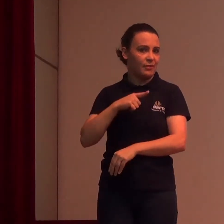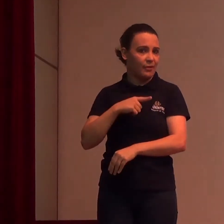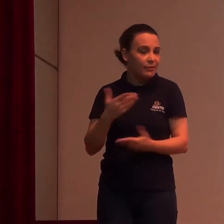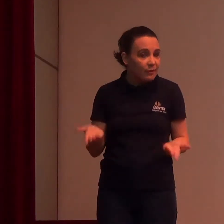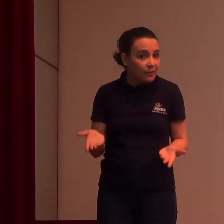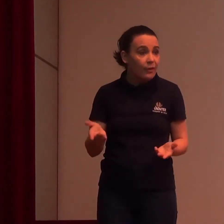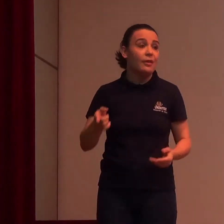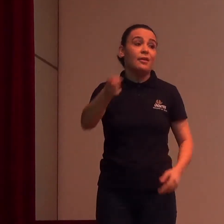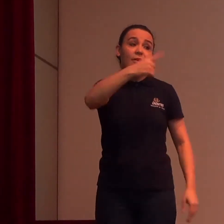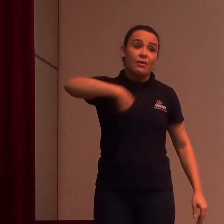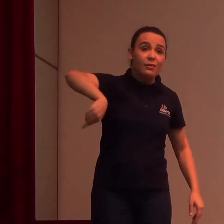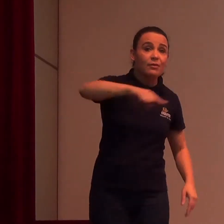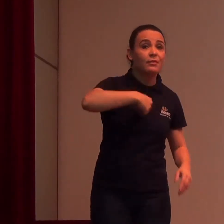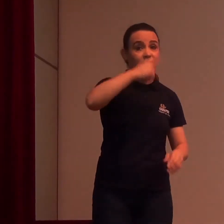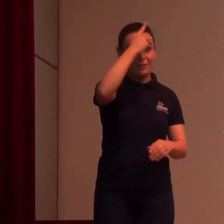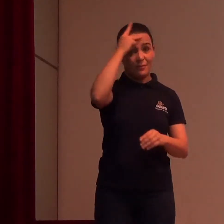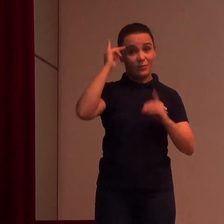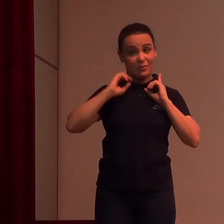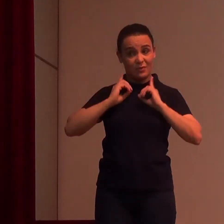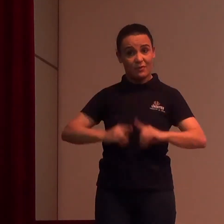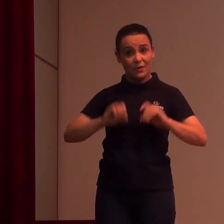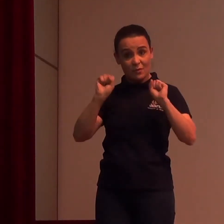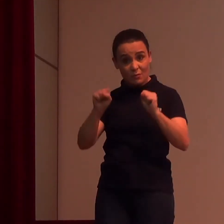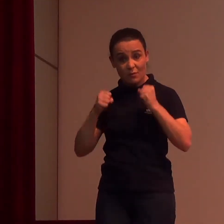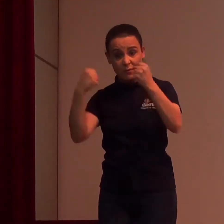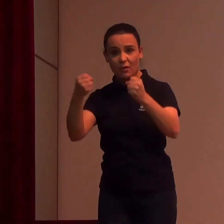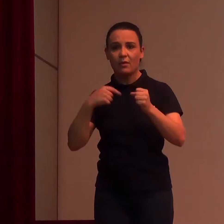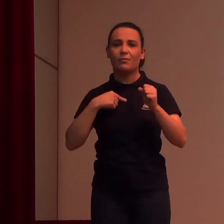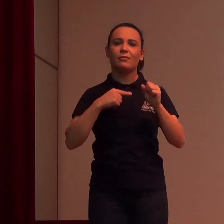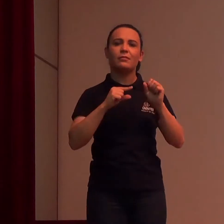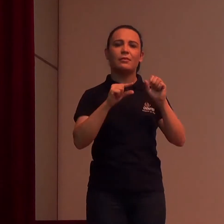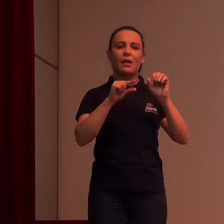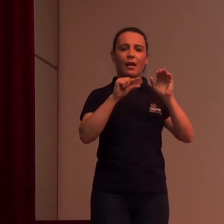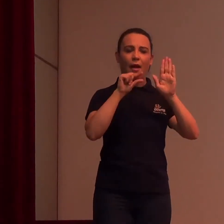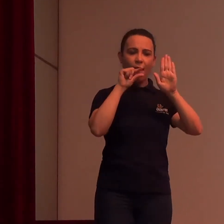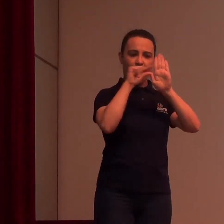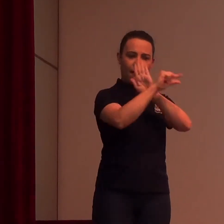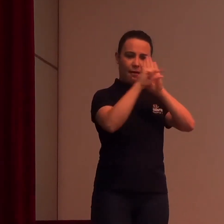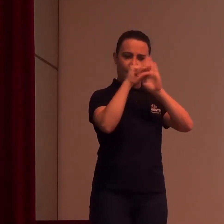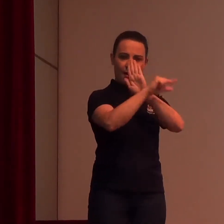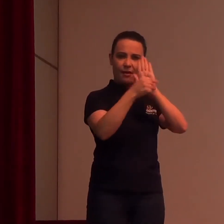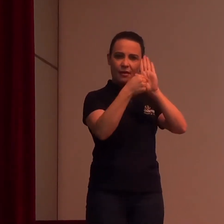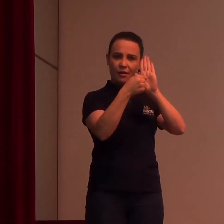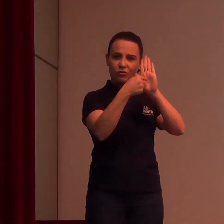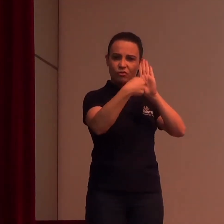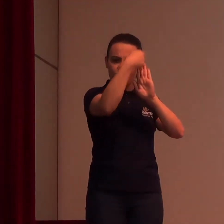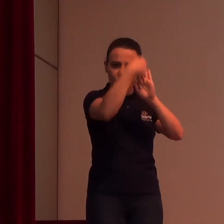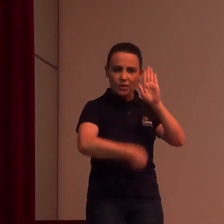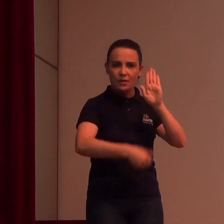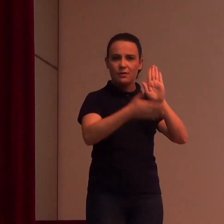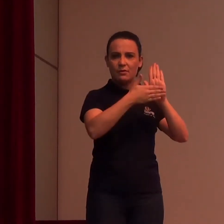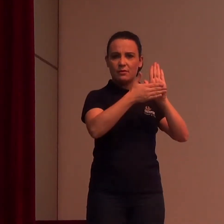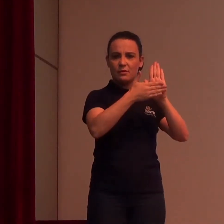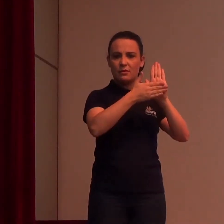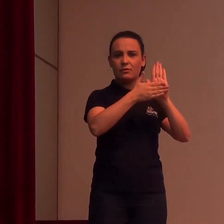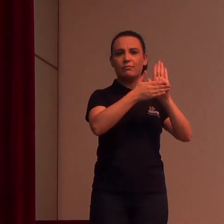deficiência, mobilizando-se para que isso saia do artigo escrito e torne-se uma